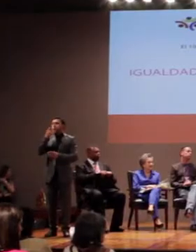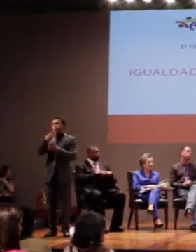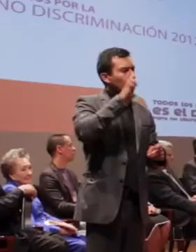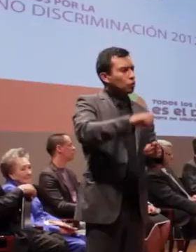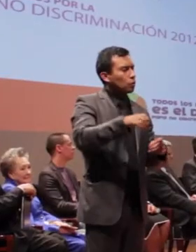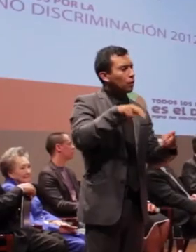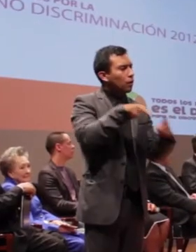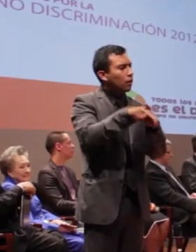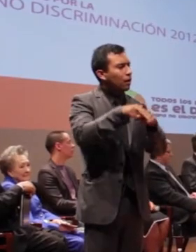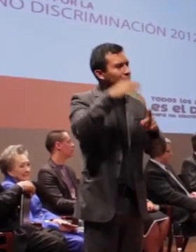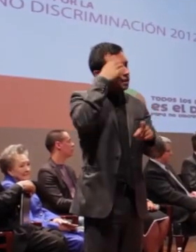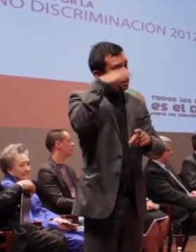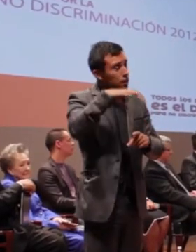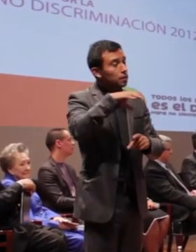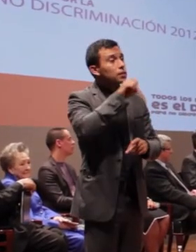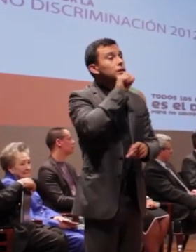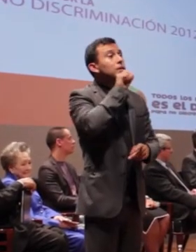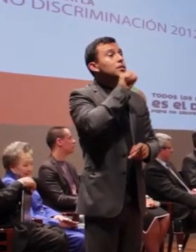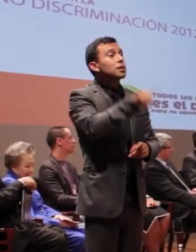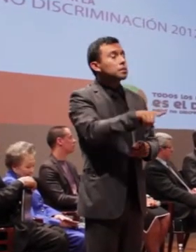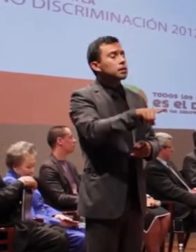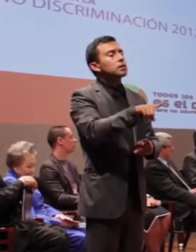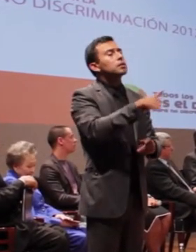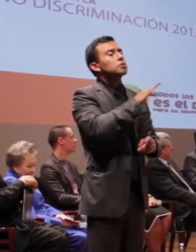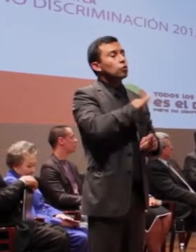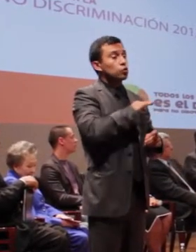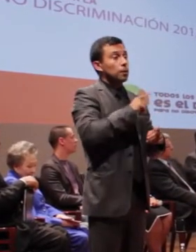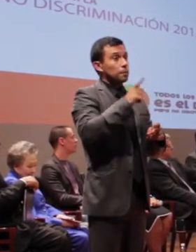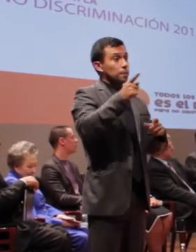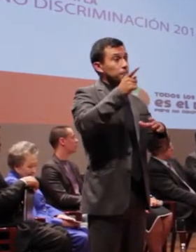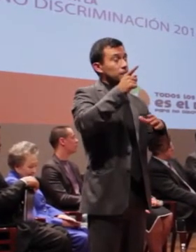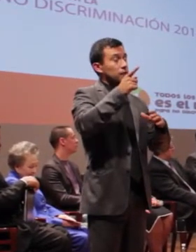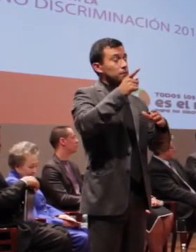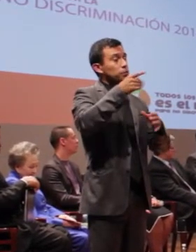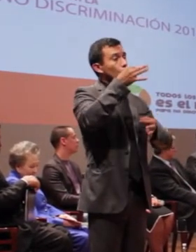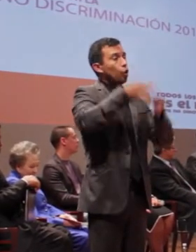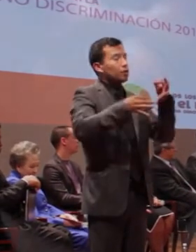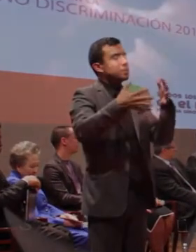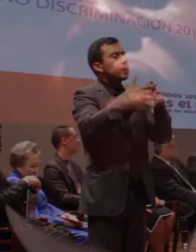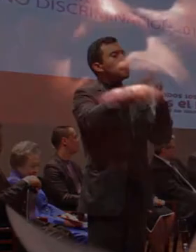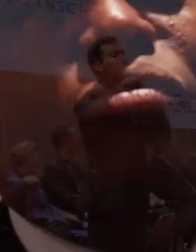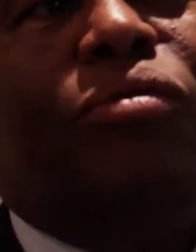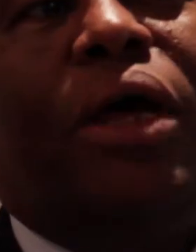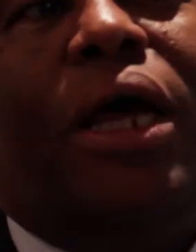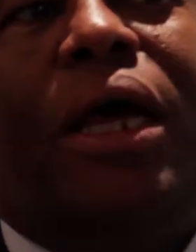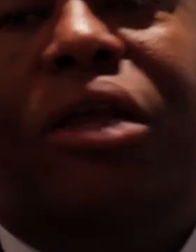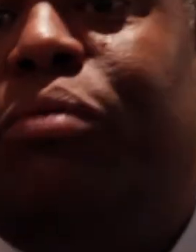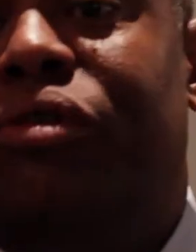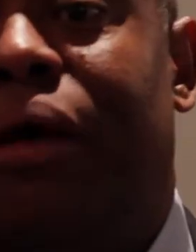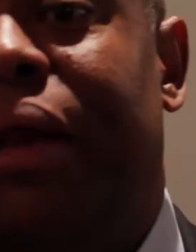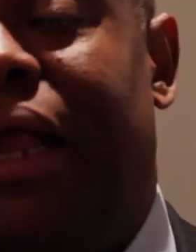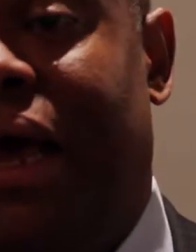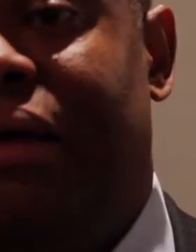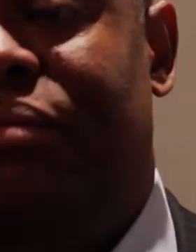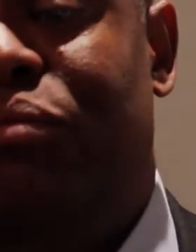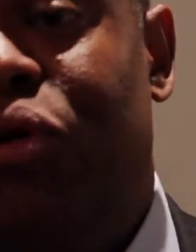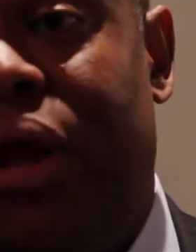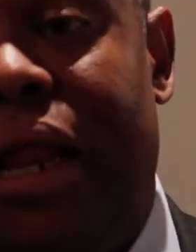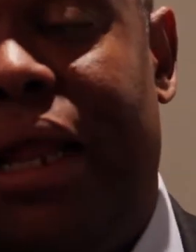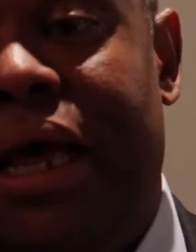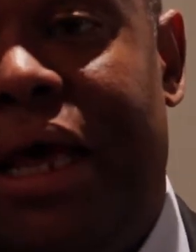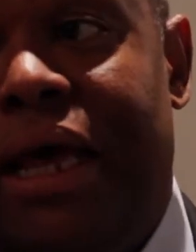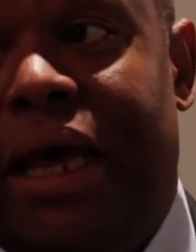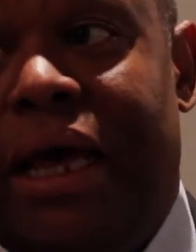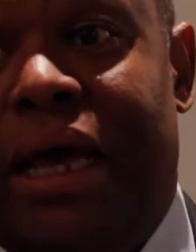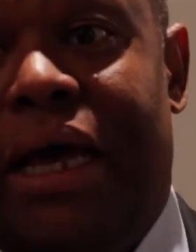la defensa y protección de los derechos y las vidas de las personas solicitantes de asilo y refugiadas. Es una responsabilidad